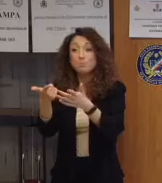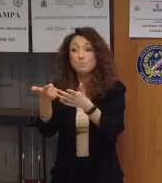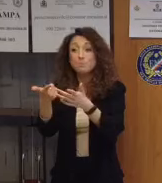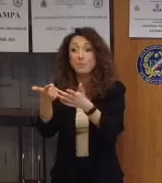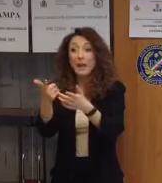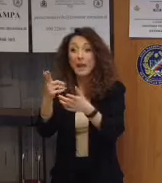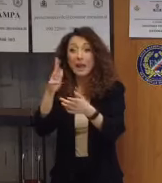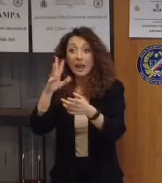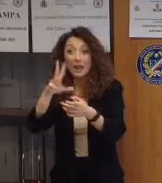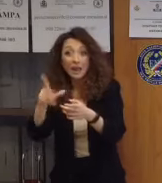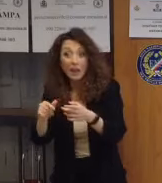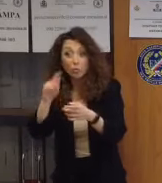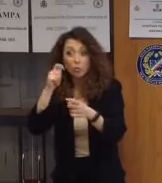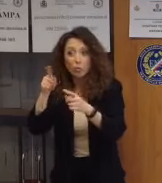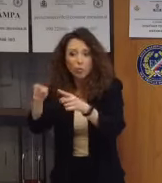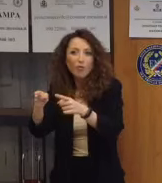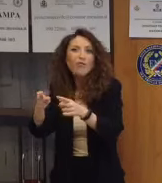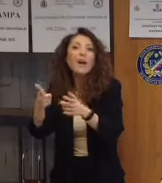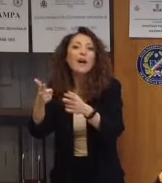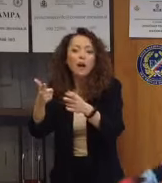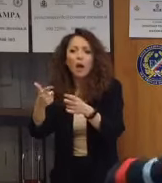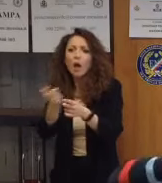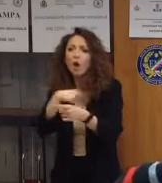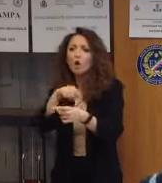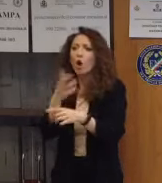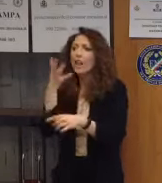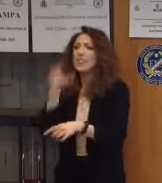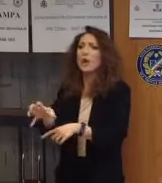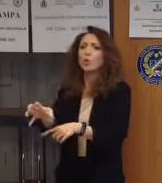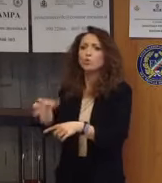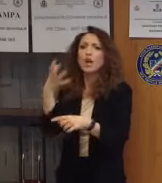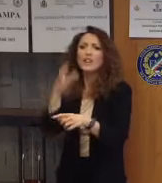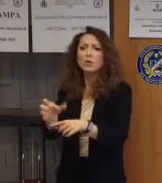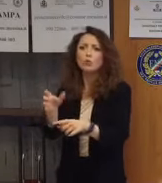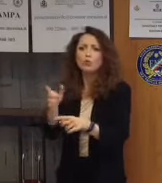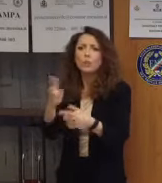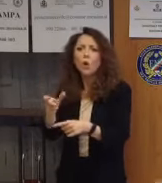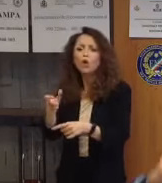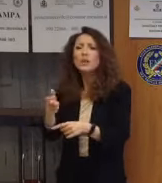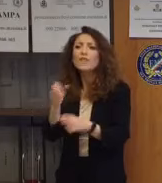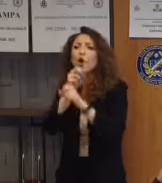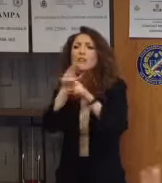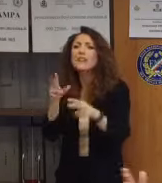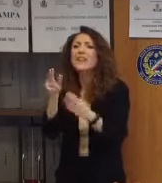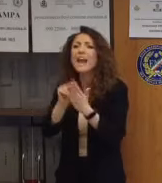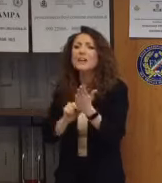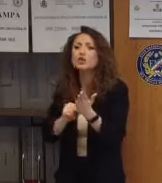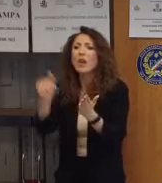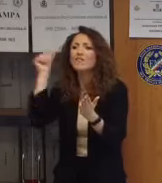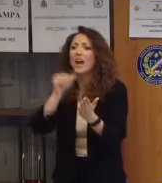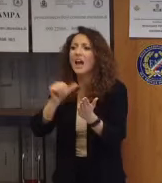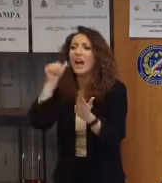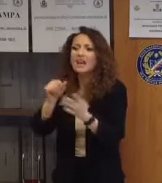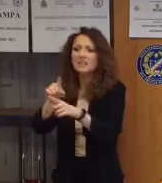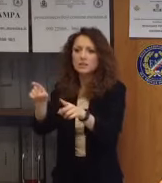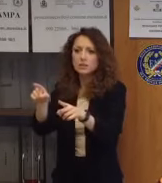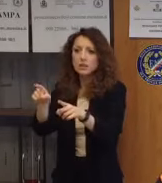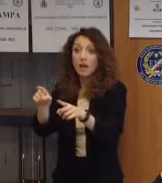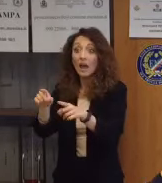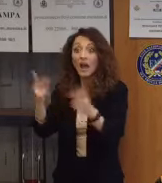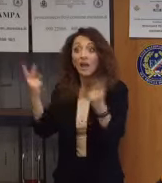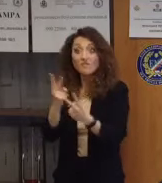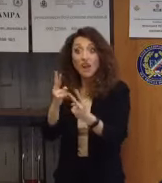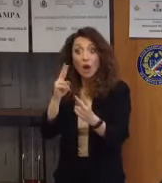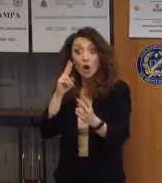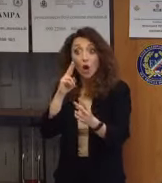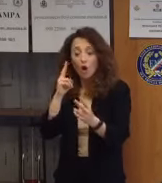per falsa dichiarazione, non solo non fatevi vedere neanche presso le banche alimentari, perché ci sarò